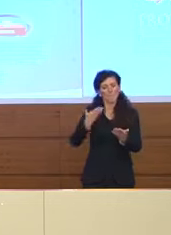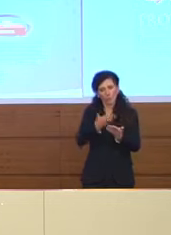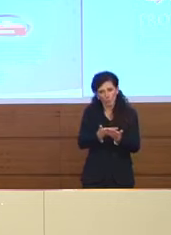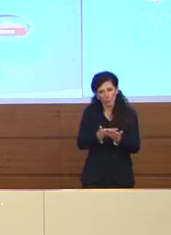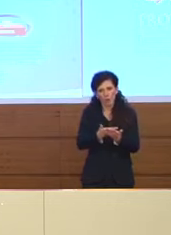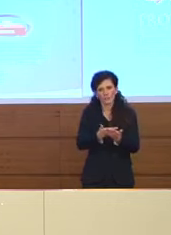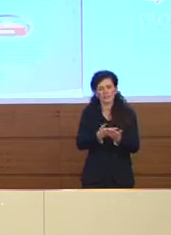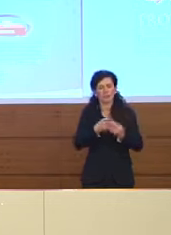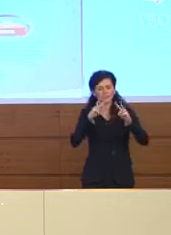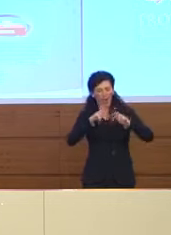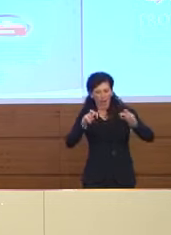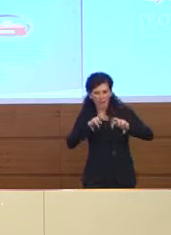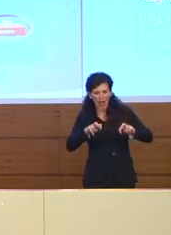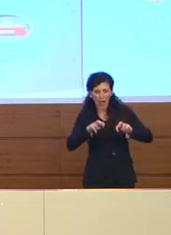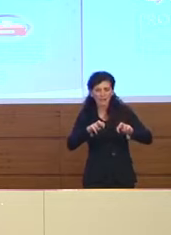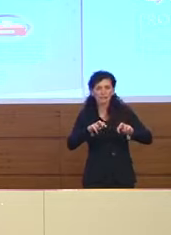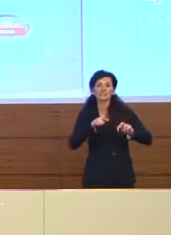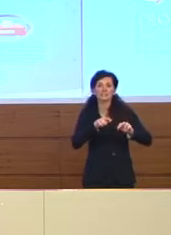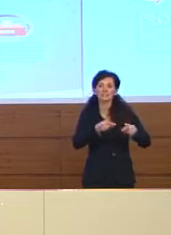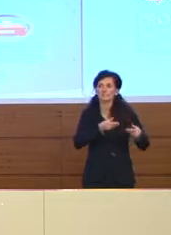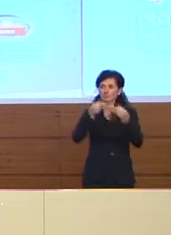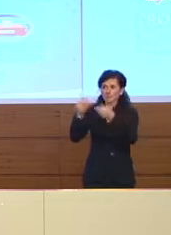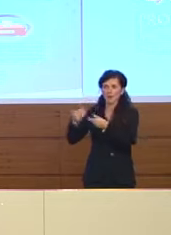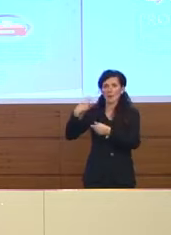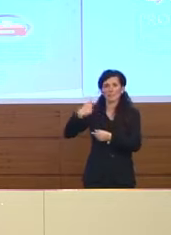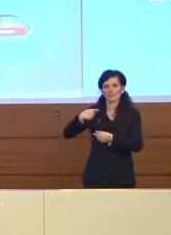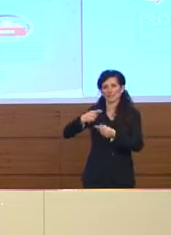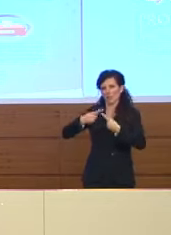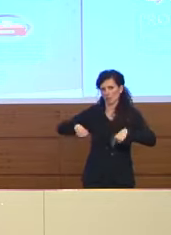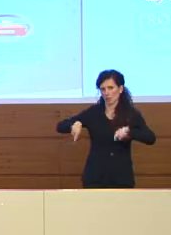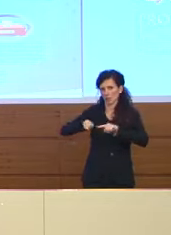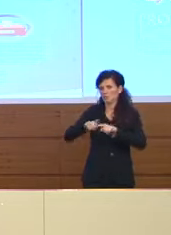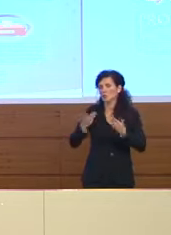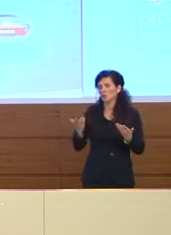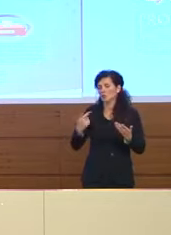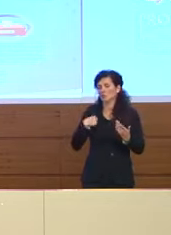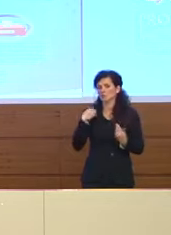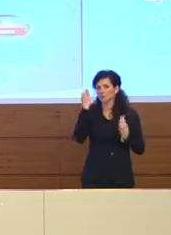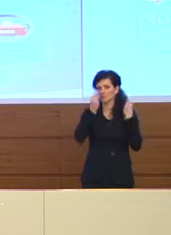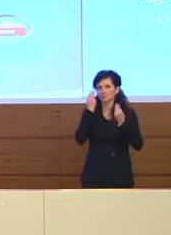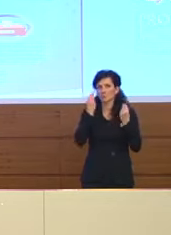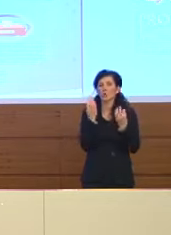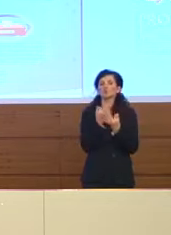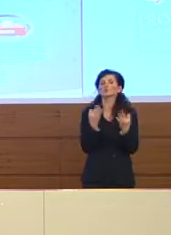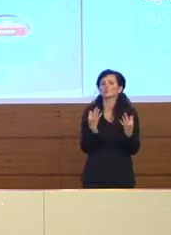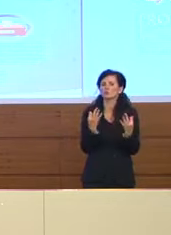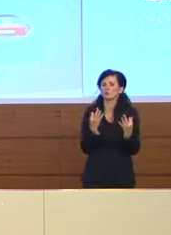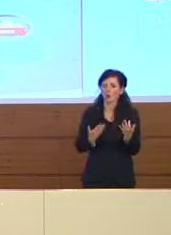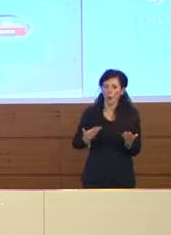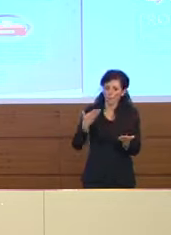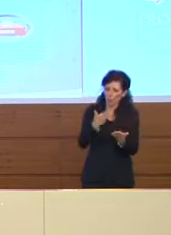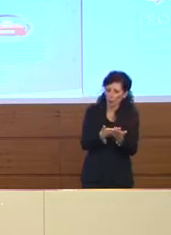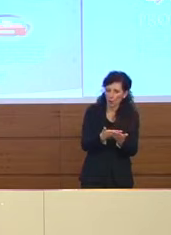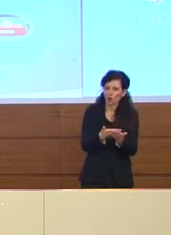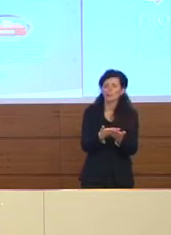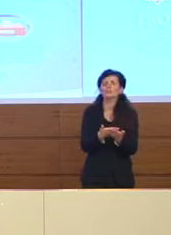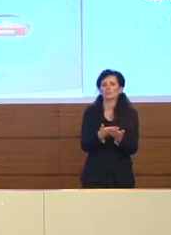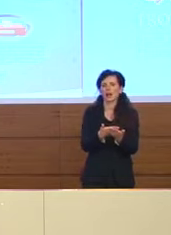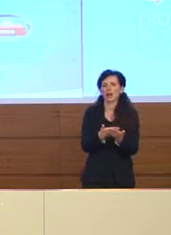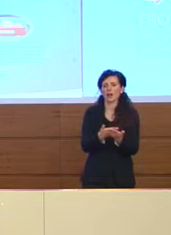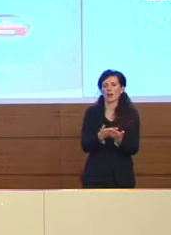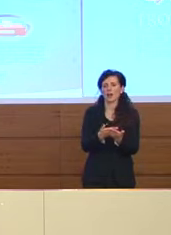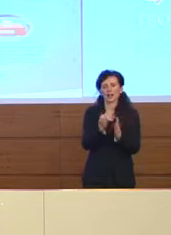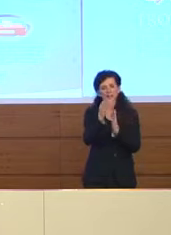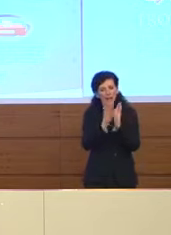del consiglio dei ministri e quindi credo che sia giusto doveroso esporre queste proposte questi dati al presidente del consiglio